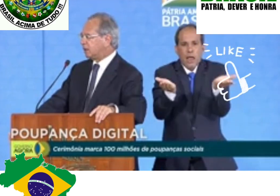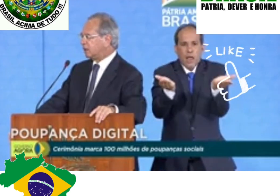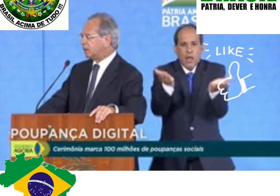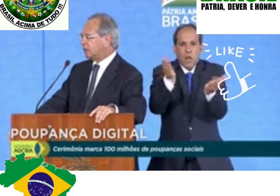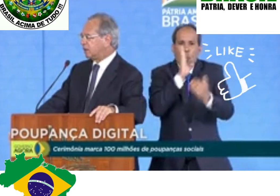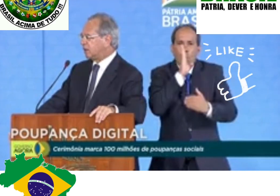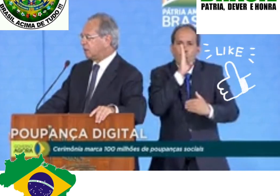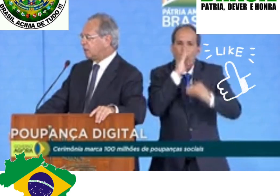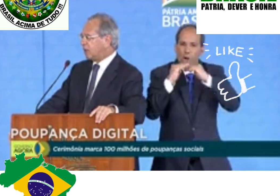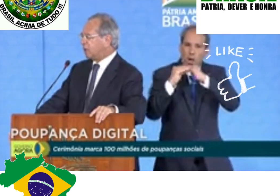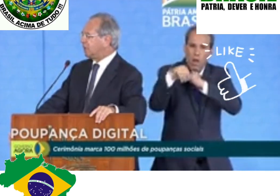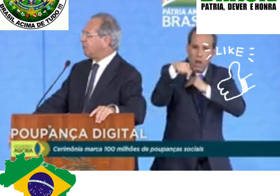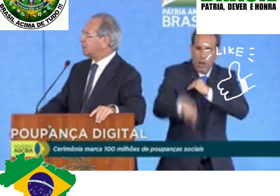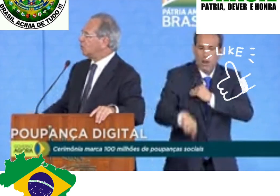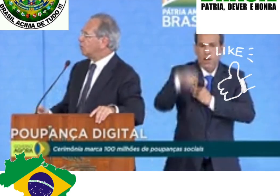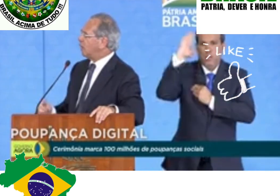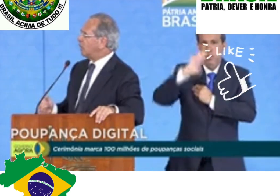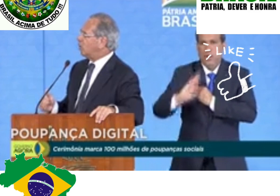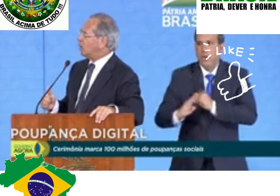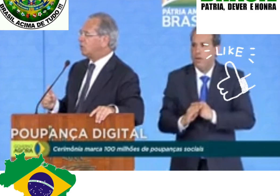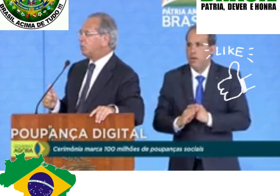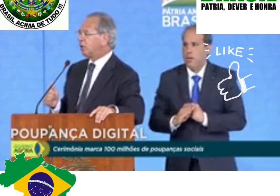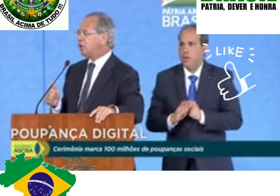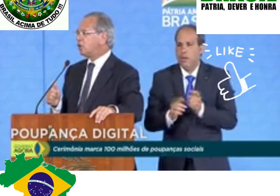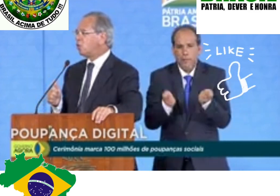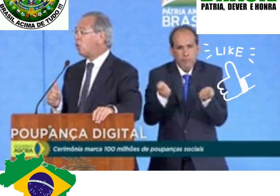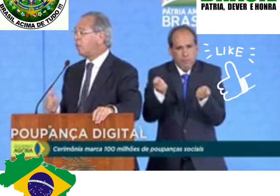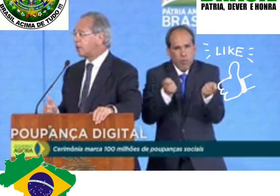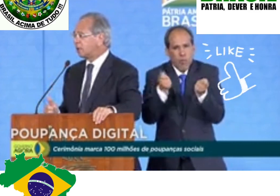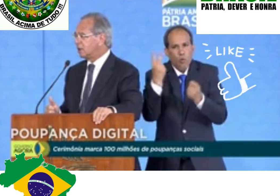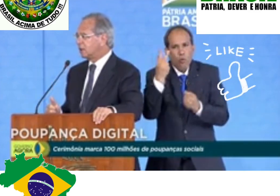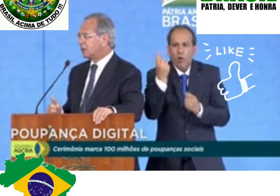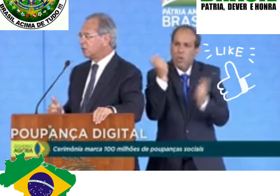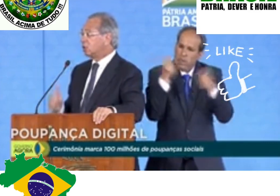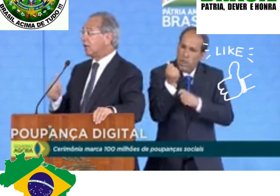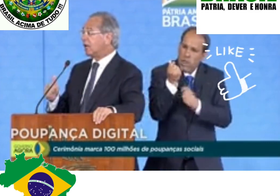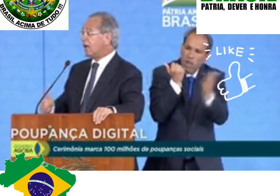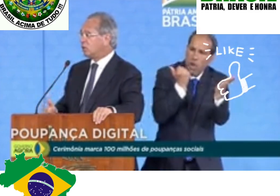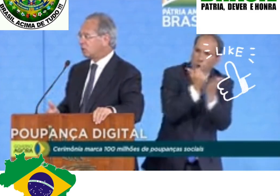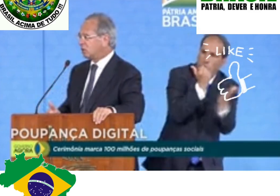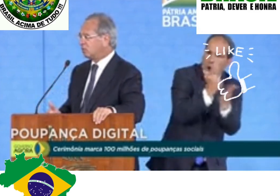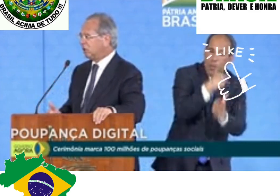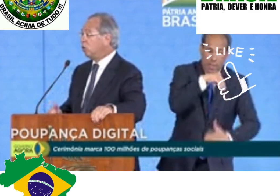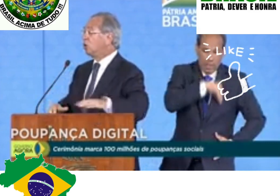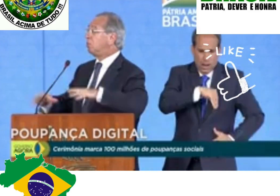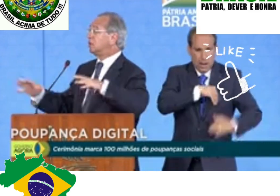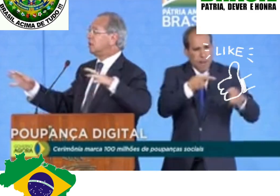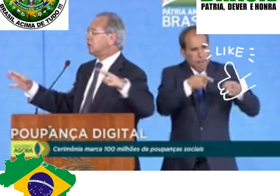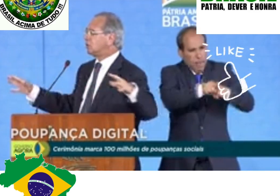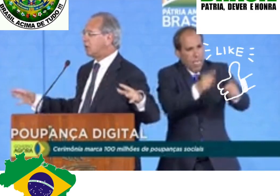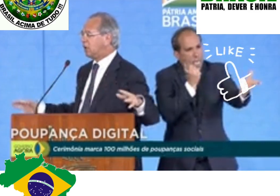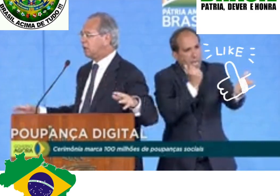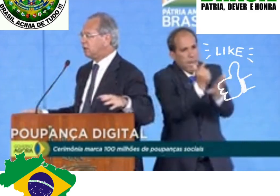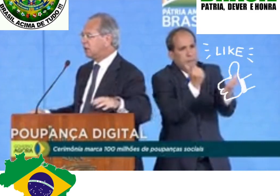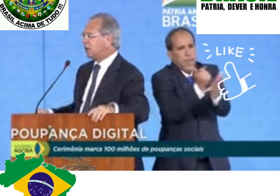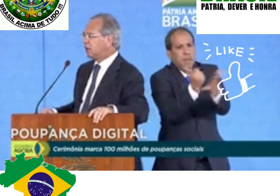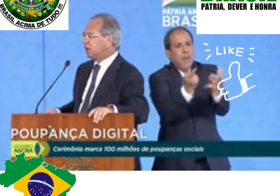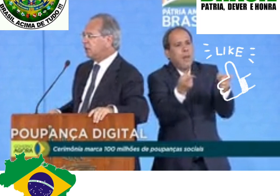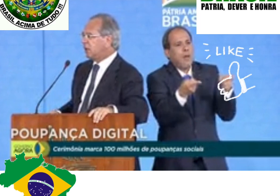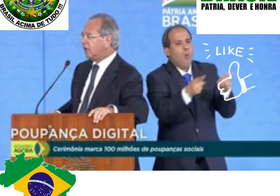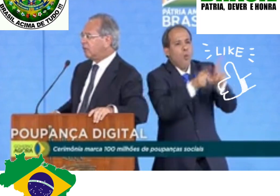um país, a preservação do valor, do poder de compra, dos salários, milhões de brasileiros